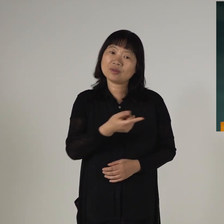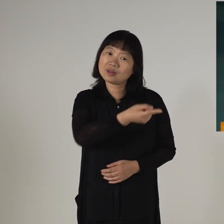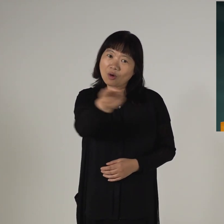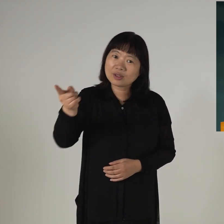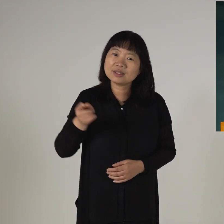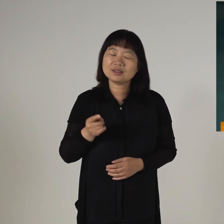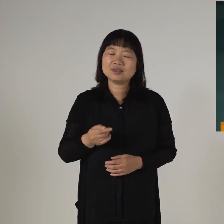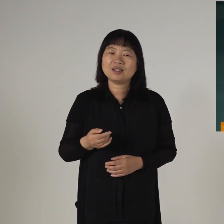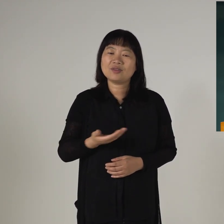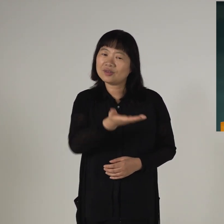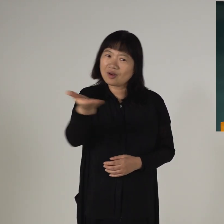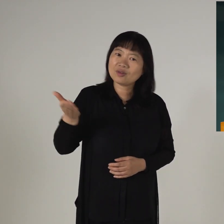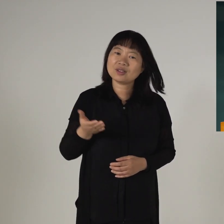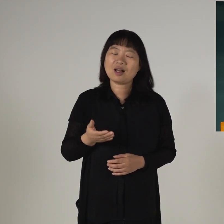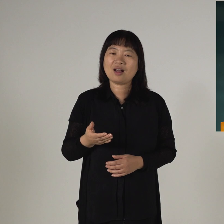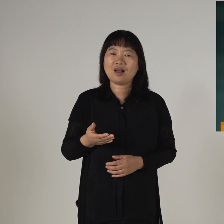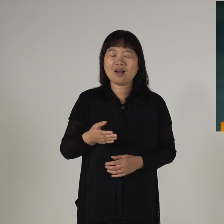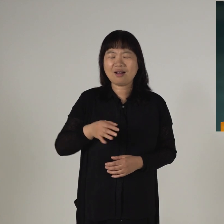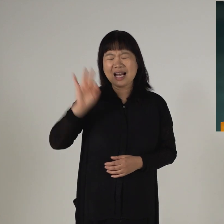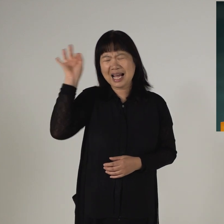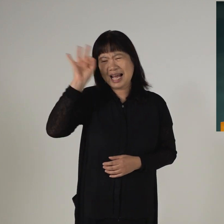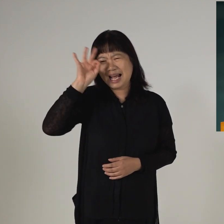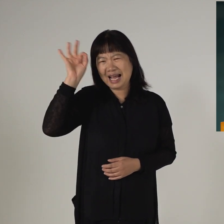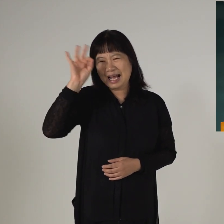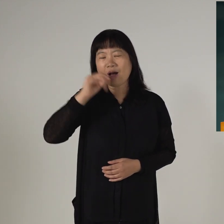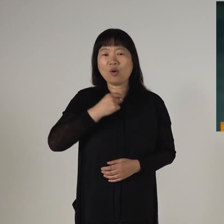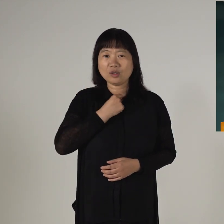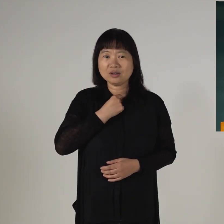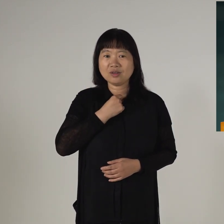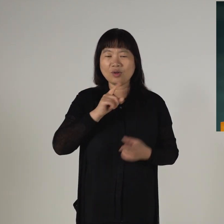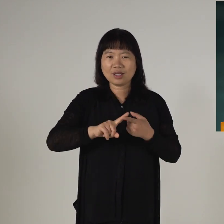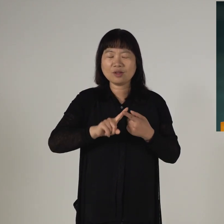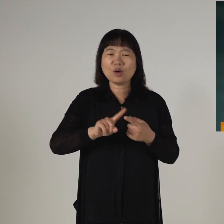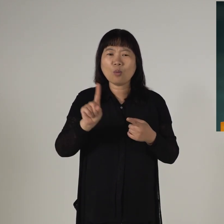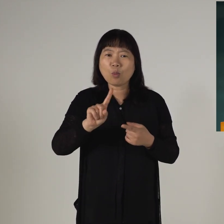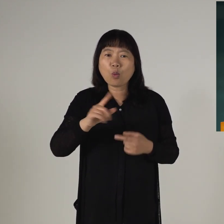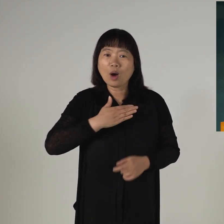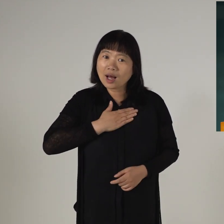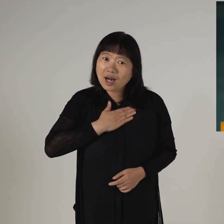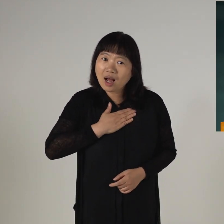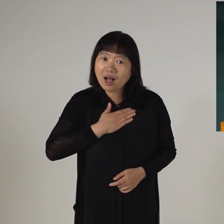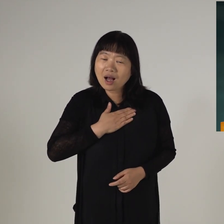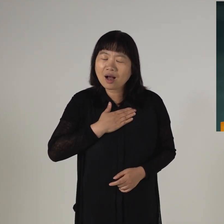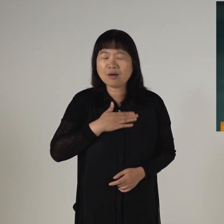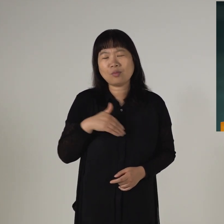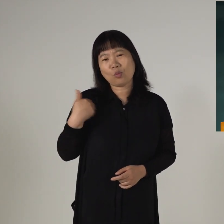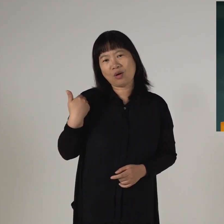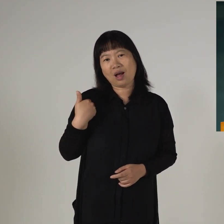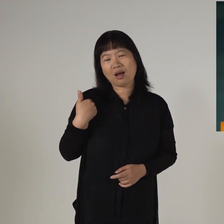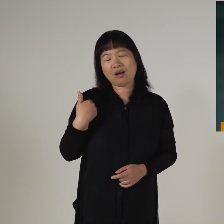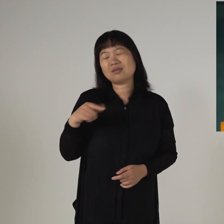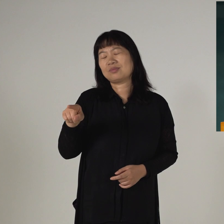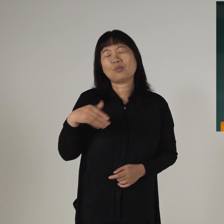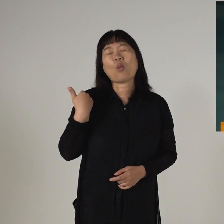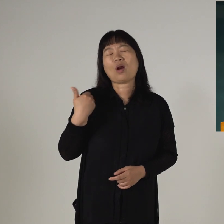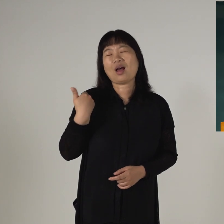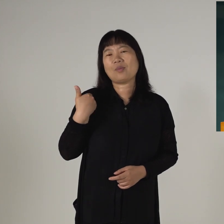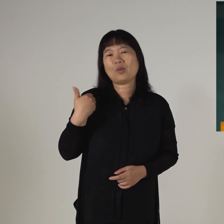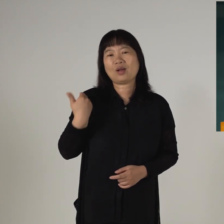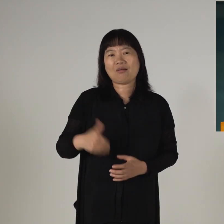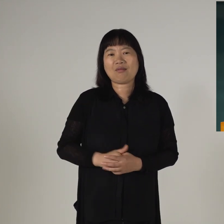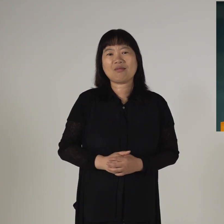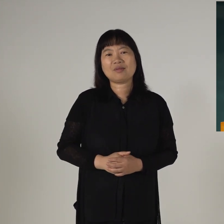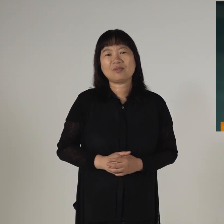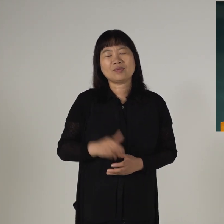너희는 너희가 구하는 것을 안다 모른다? 알지 못하는도다.